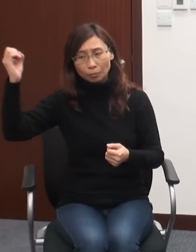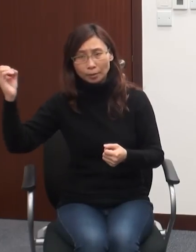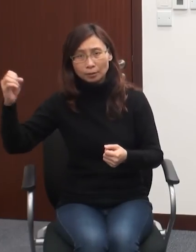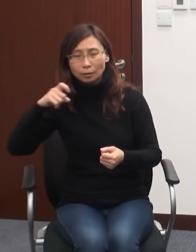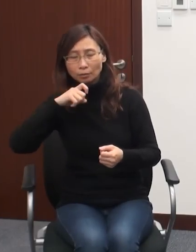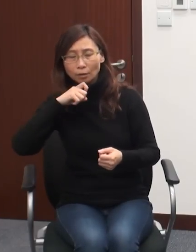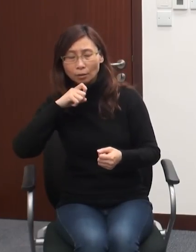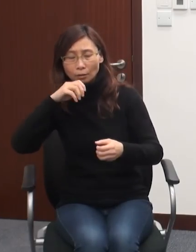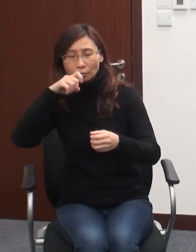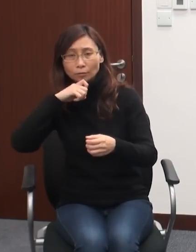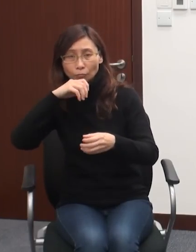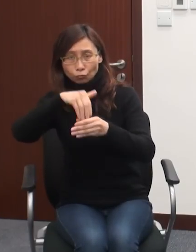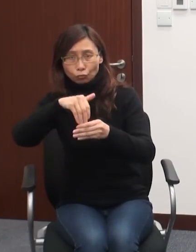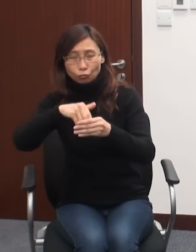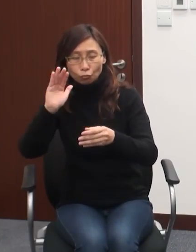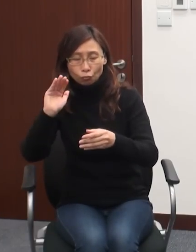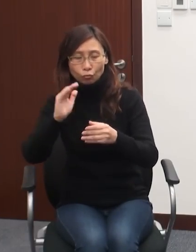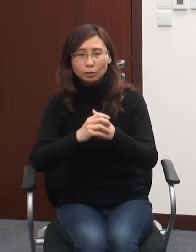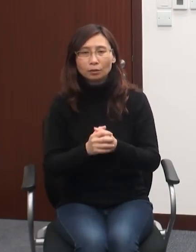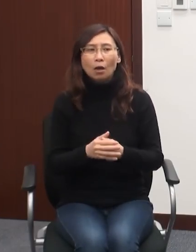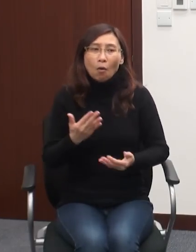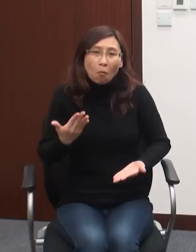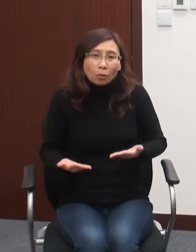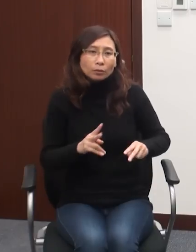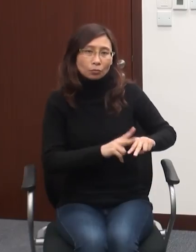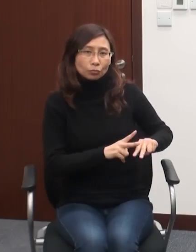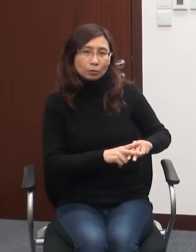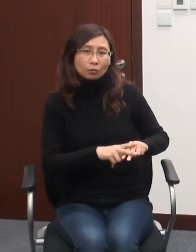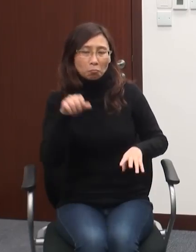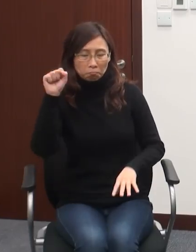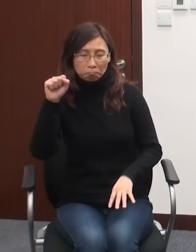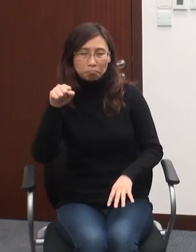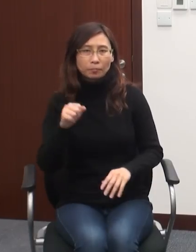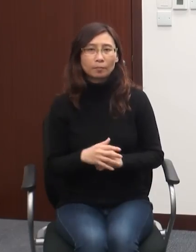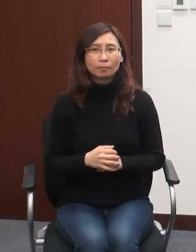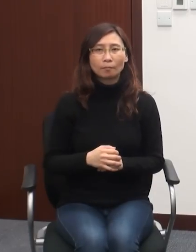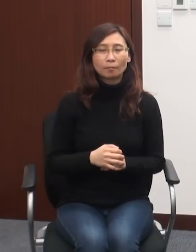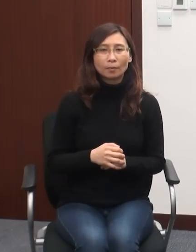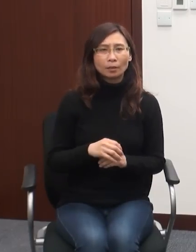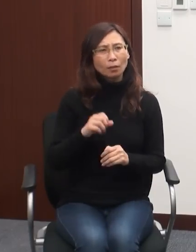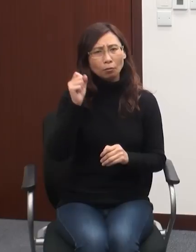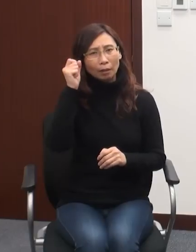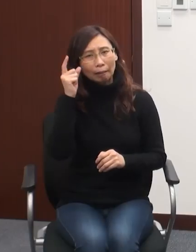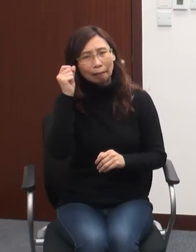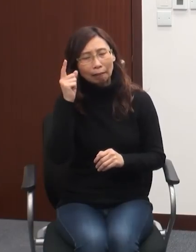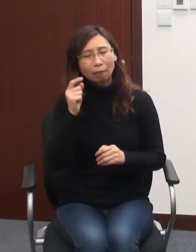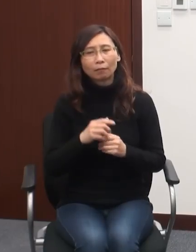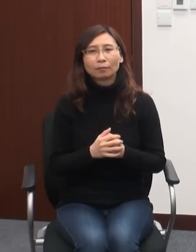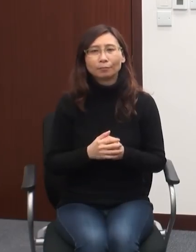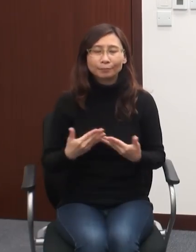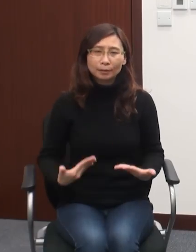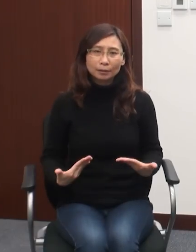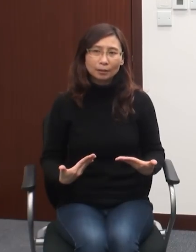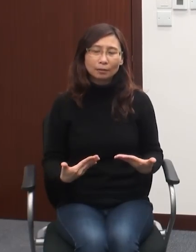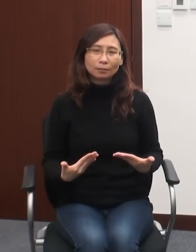共產黨可能答應佢都唔定嘅，或者佢即係嗰個上限硬啲，即係多啲咪得咯咁樣。咁所以其實非常之吊詭。咁而家